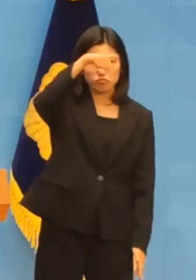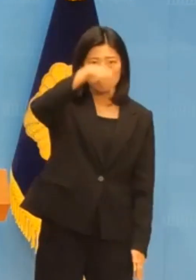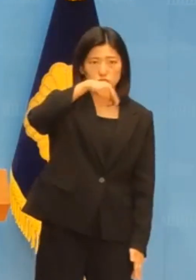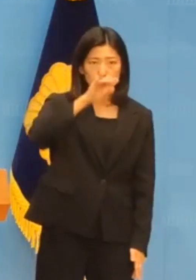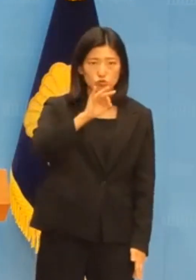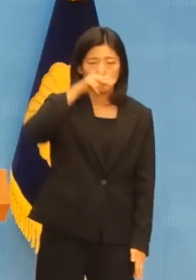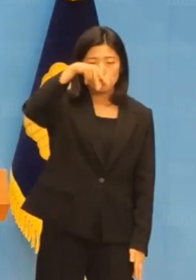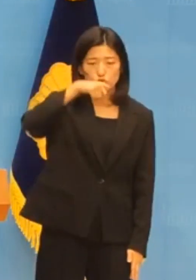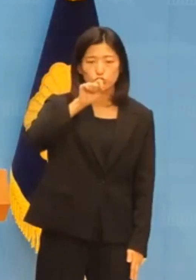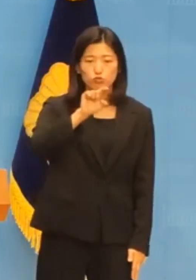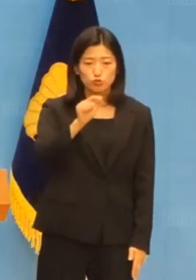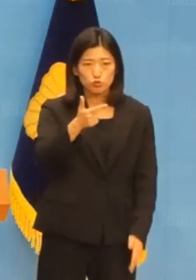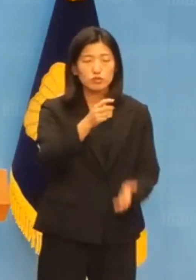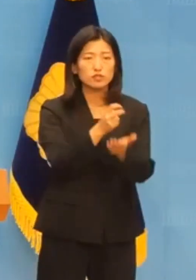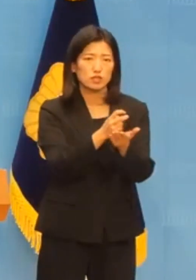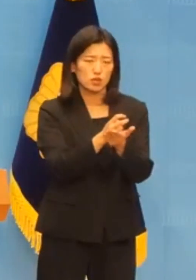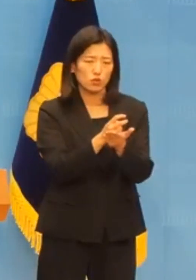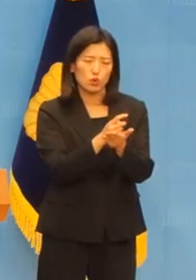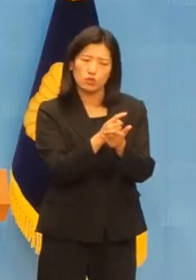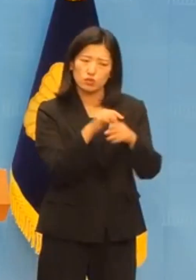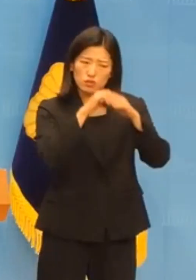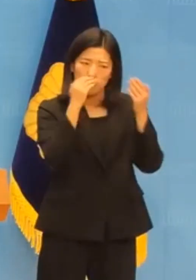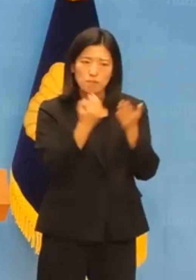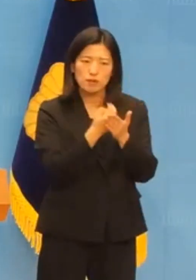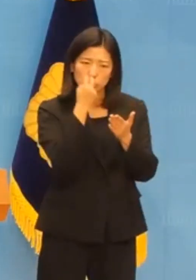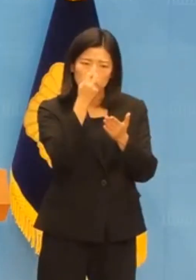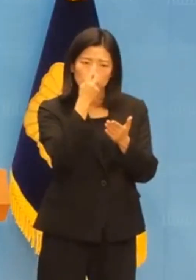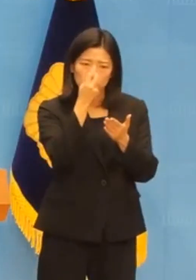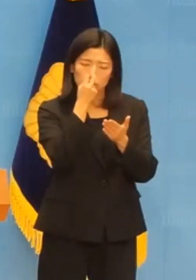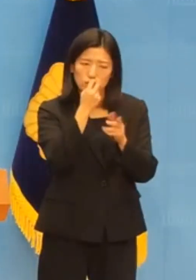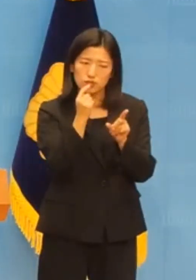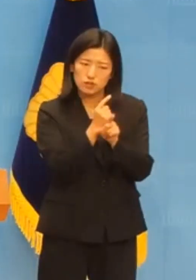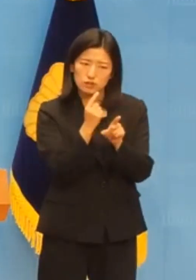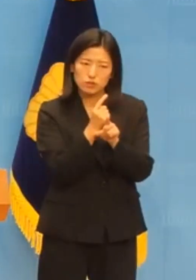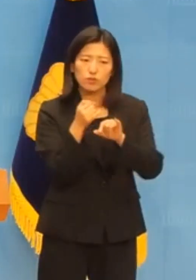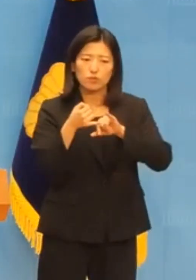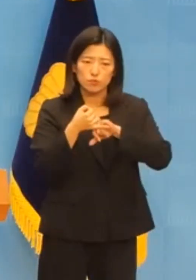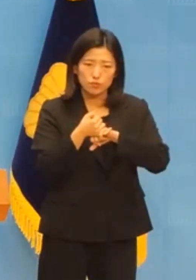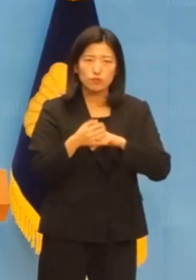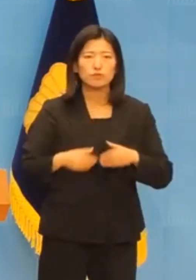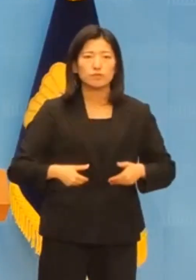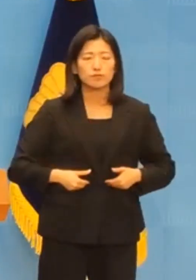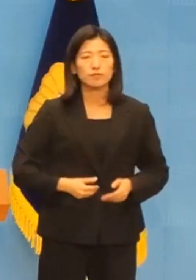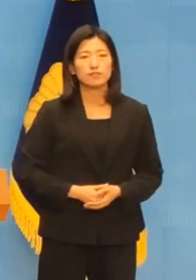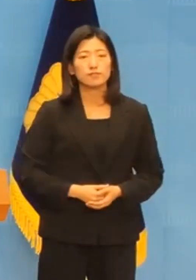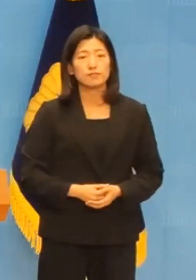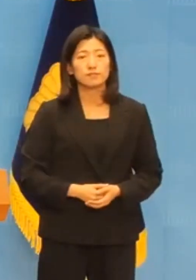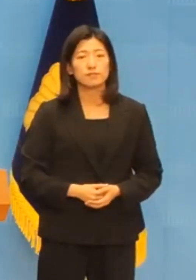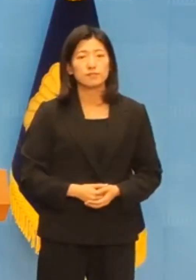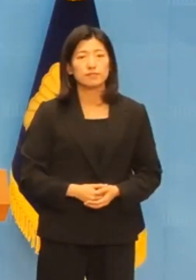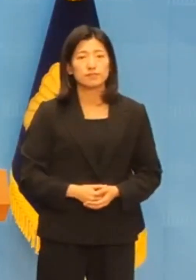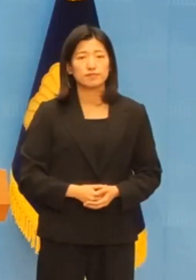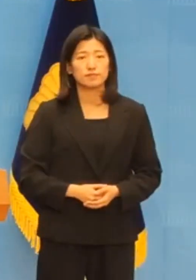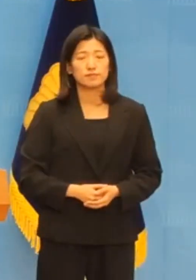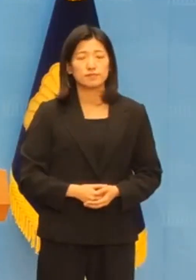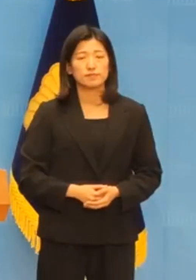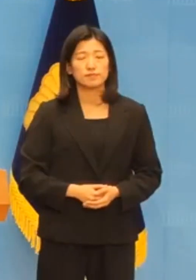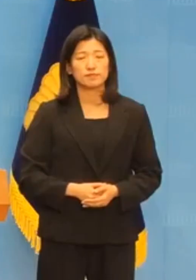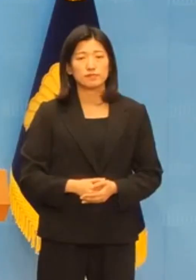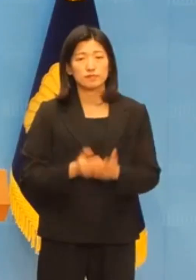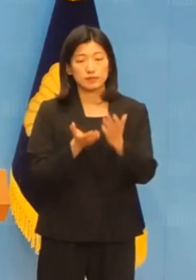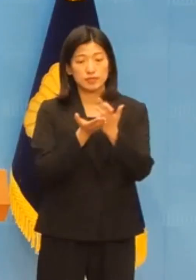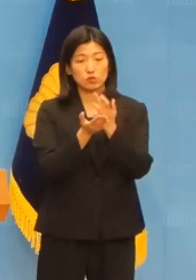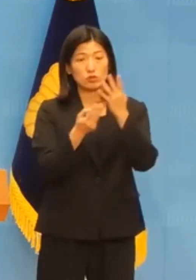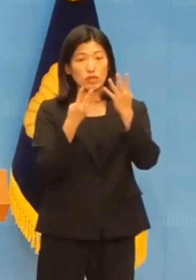점검과 보완이 함께 이루어져야 합니다. 이 문제는 제주 4.3에 국한된 사안만은